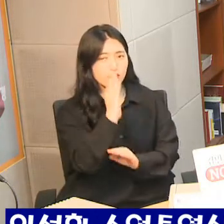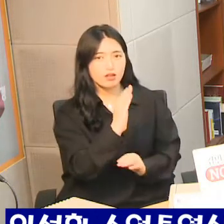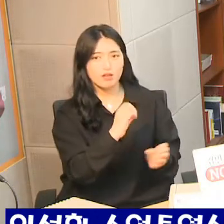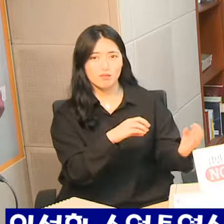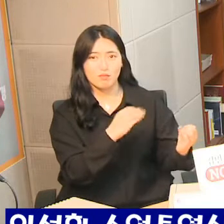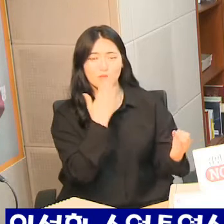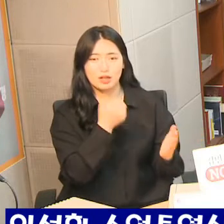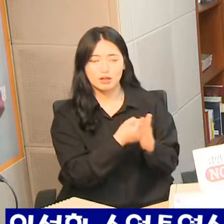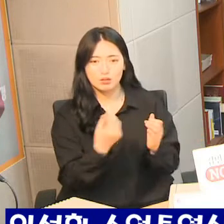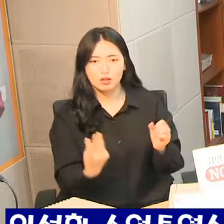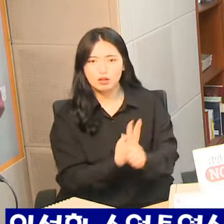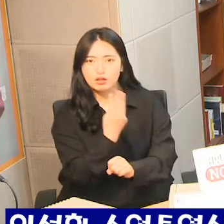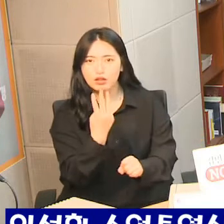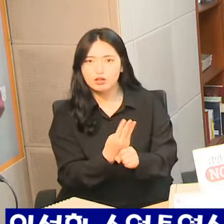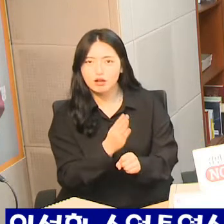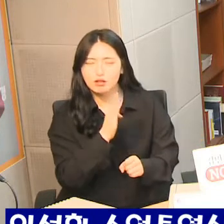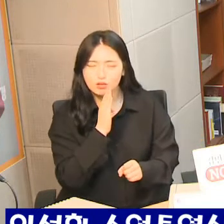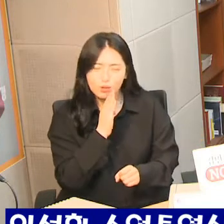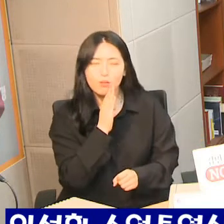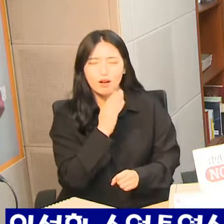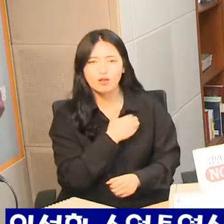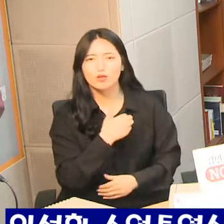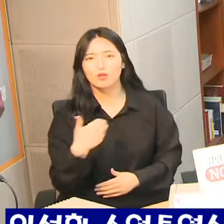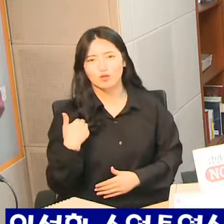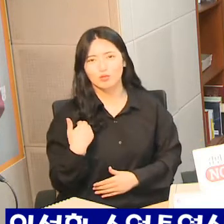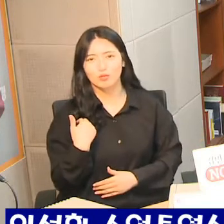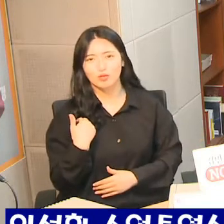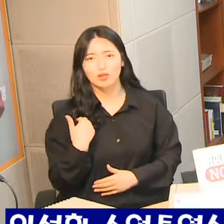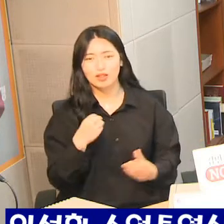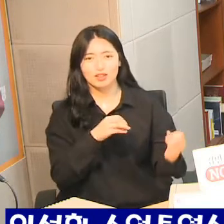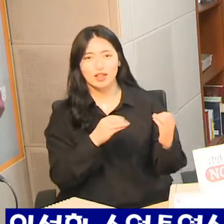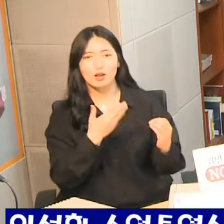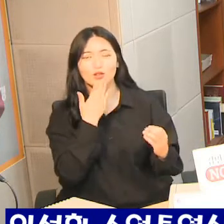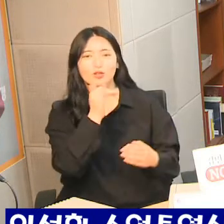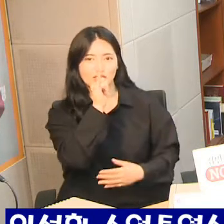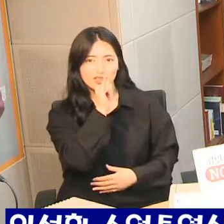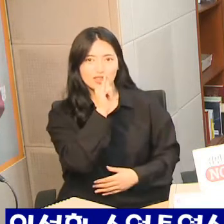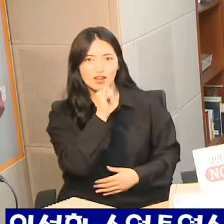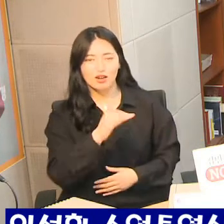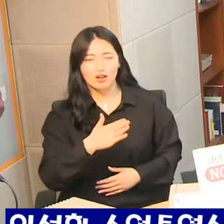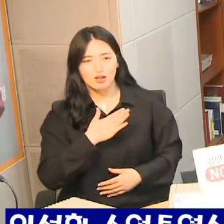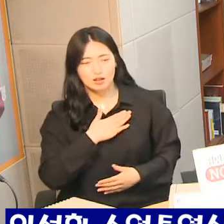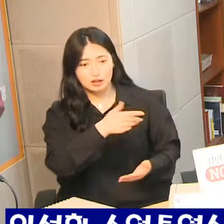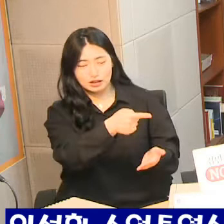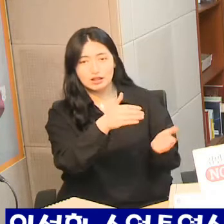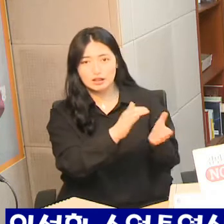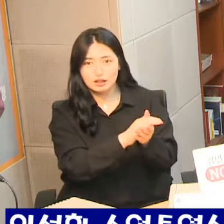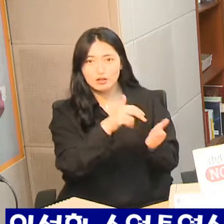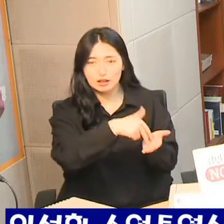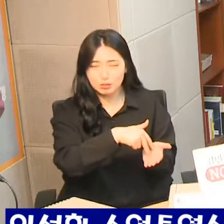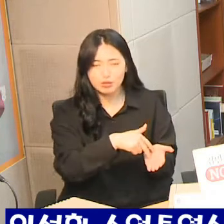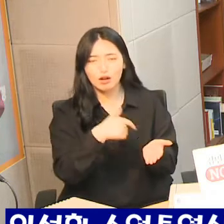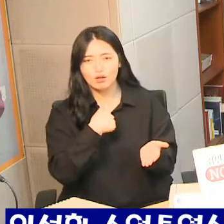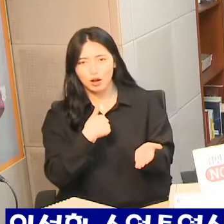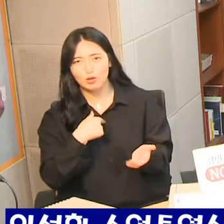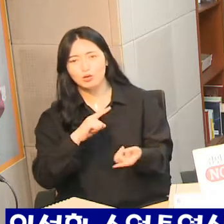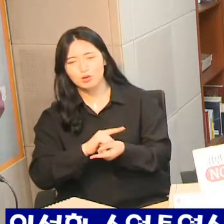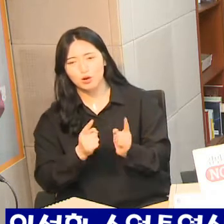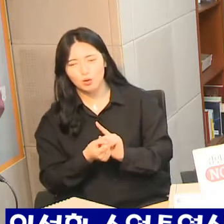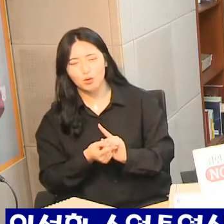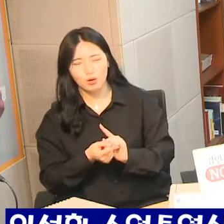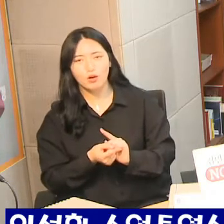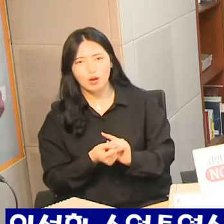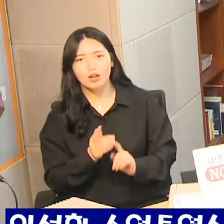있으니까 3시간이 얼마나 충실했는지 그 친구도 고맙고 저도 좀 뿌듯해지는 시간이었어요. 서로 더 잘 알